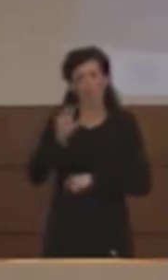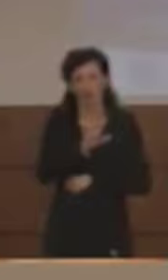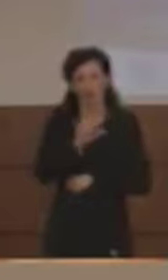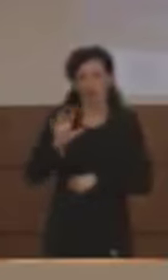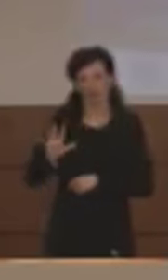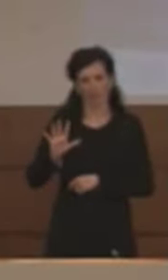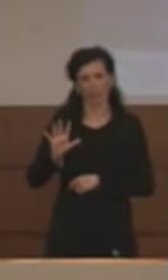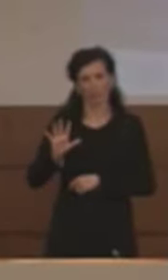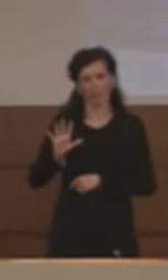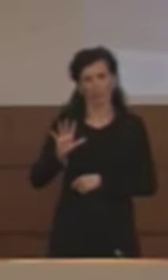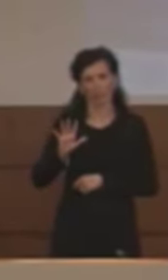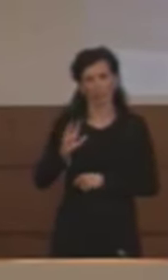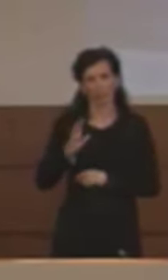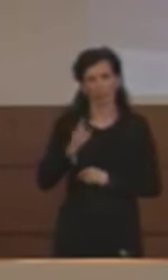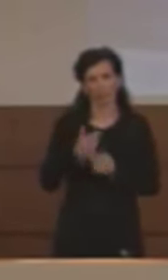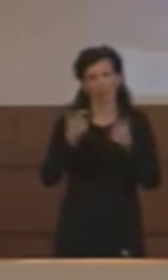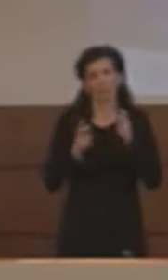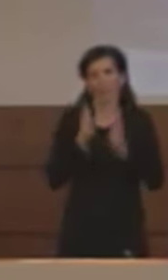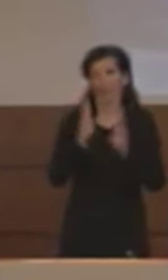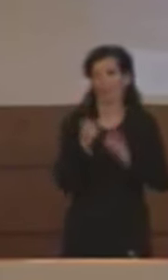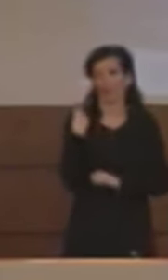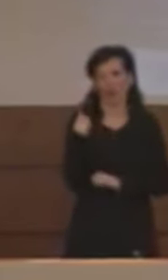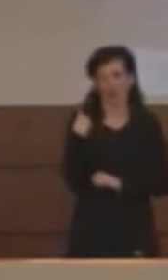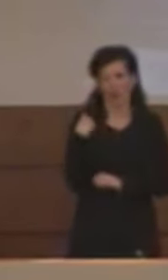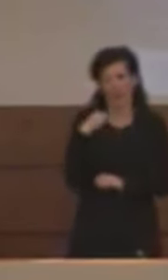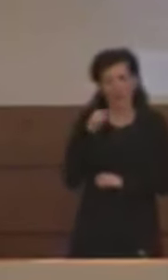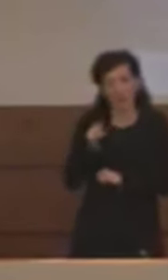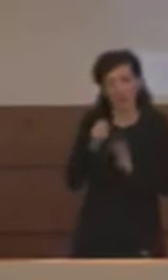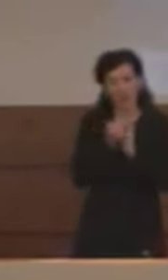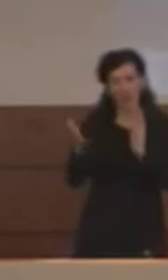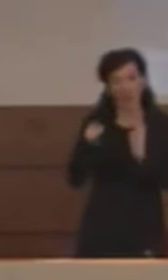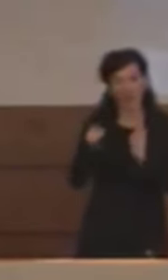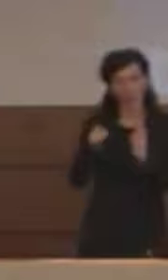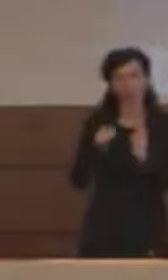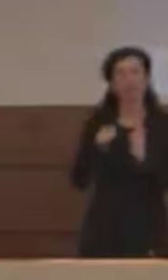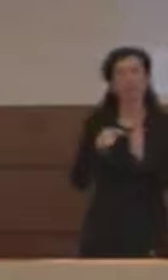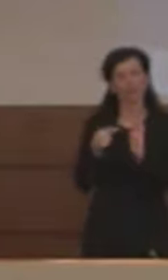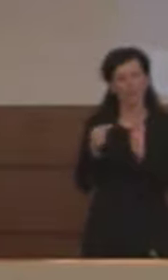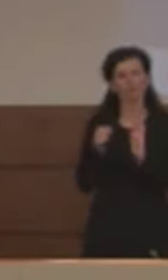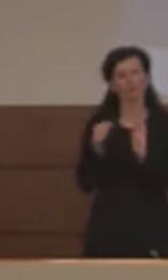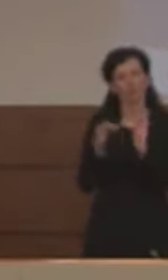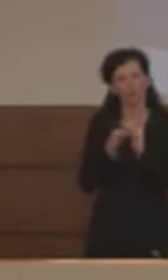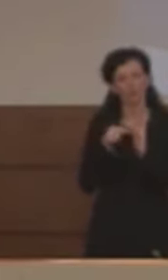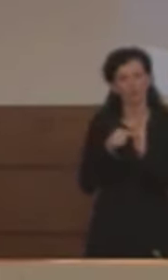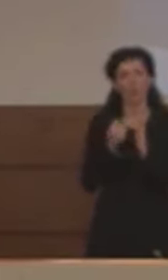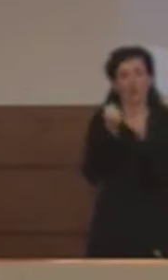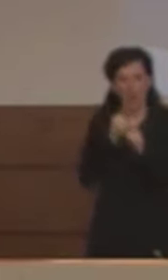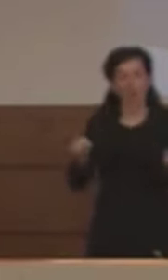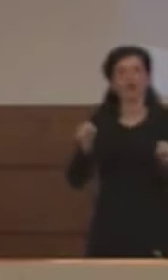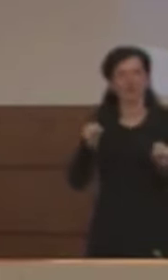1.555 rispetto a ieri, è il secondo valore in assoluto in termini di